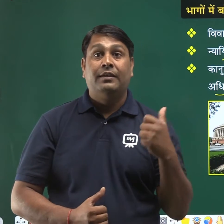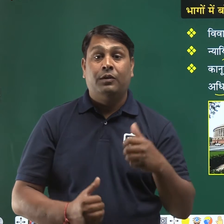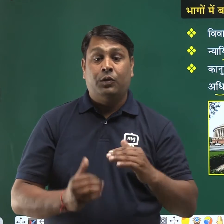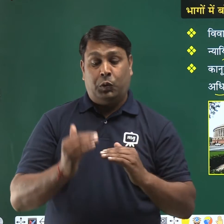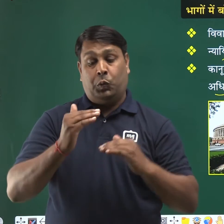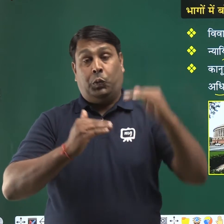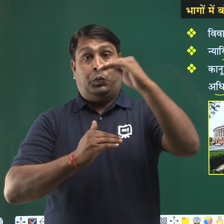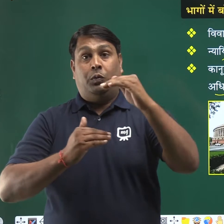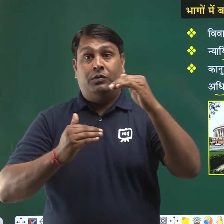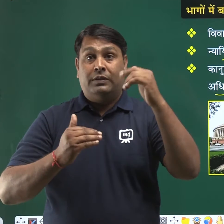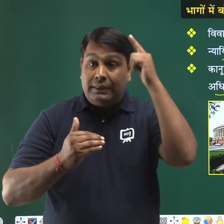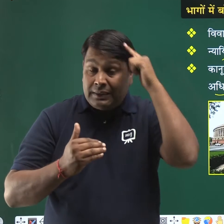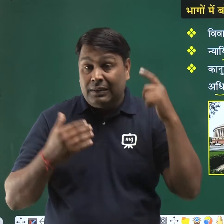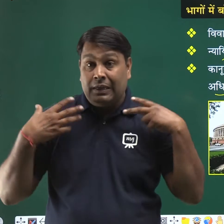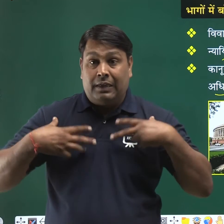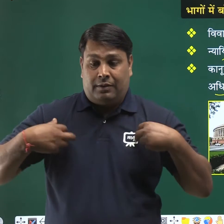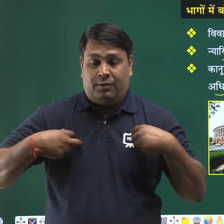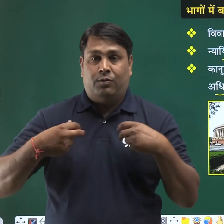है।